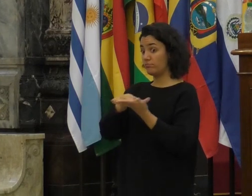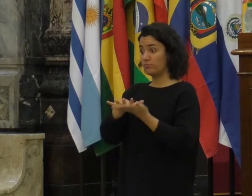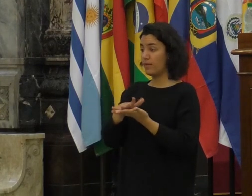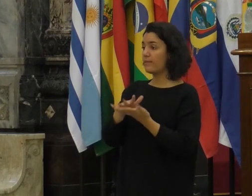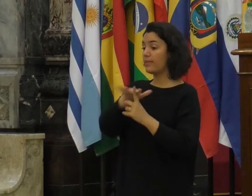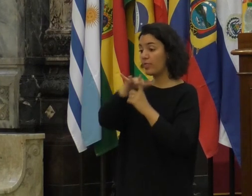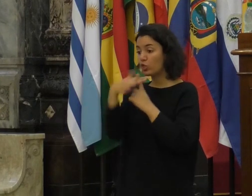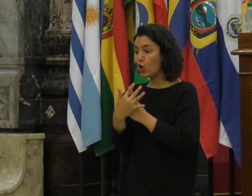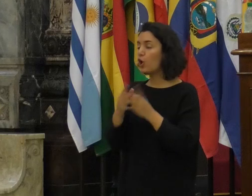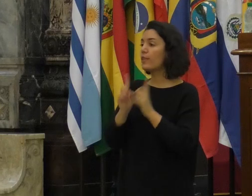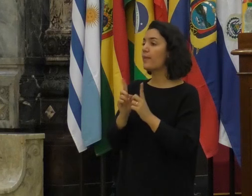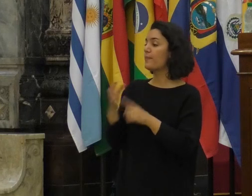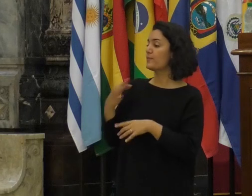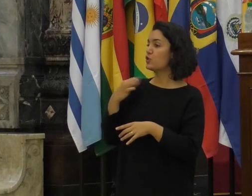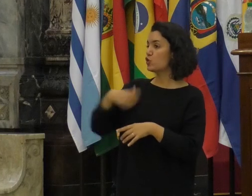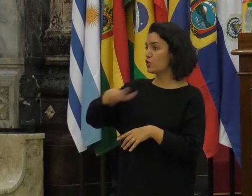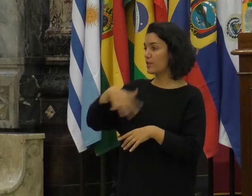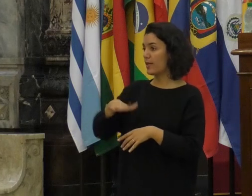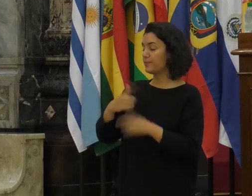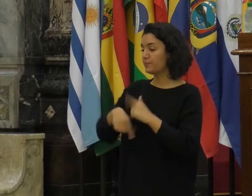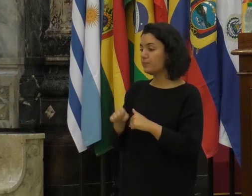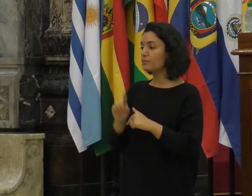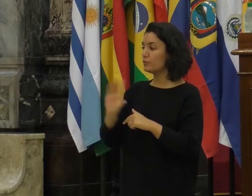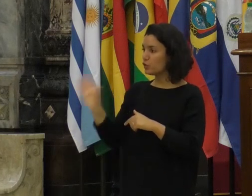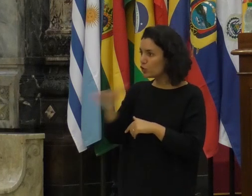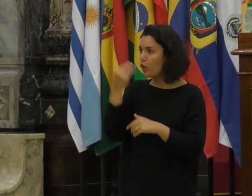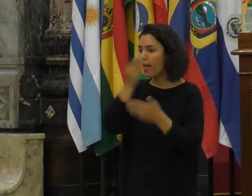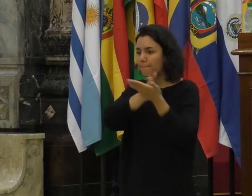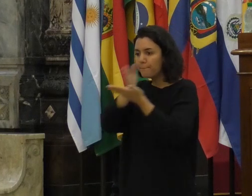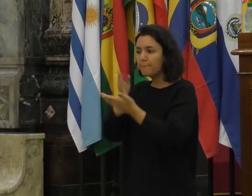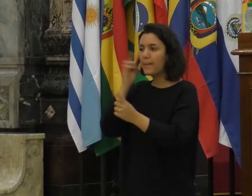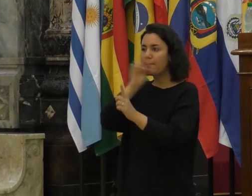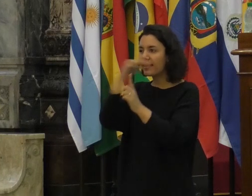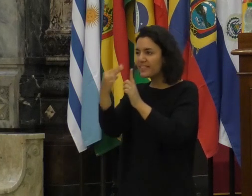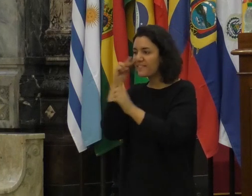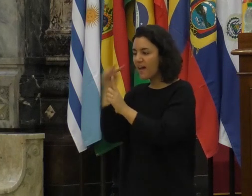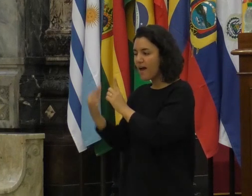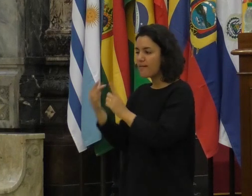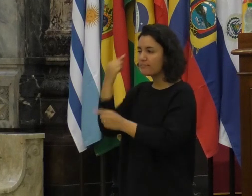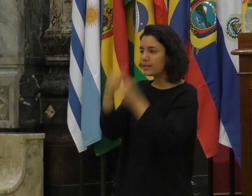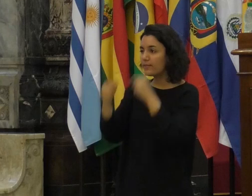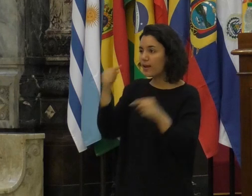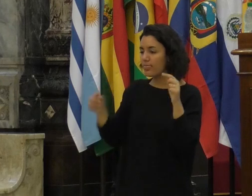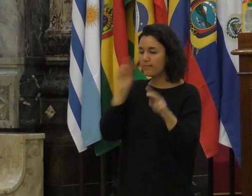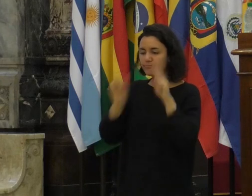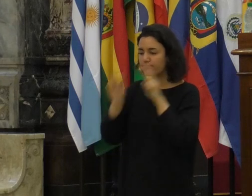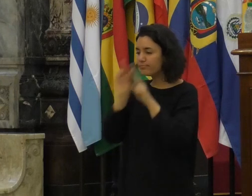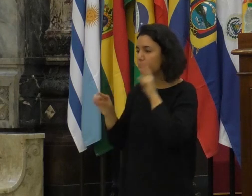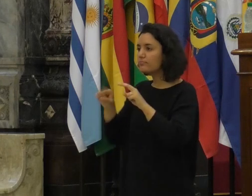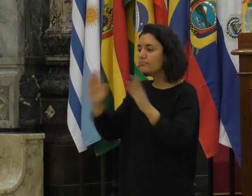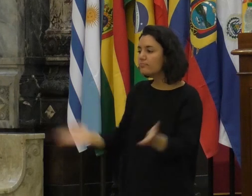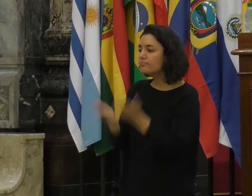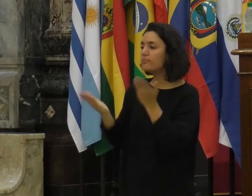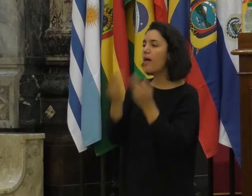social. La confluencia de estas perspectivas anima y respalda el debate que